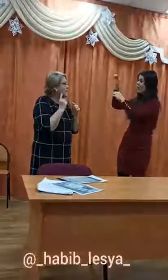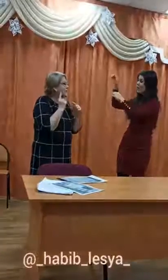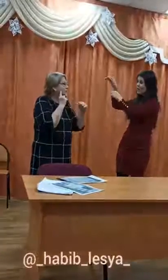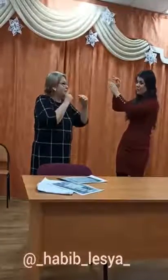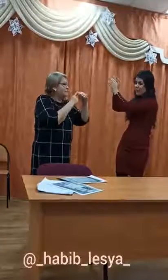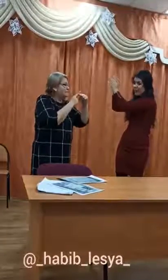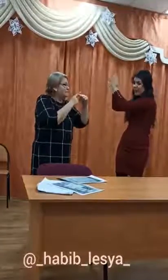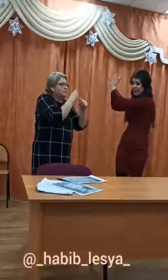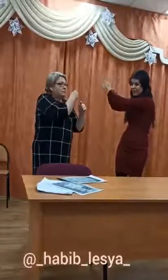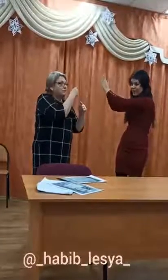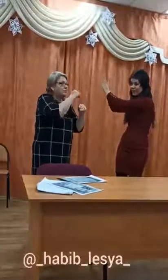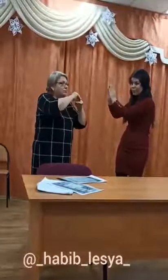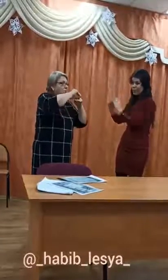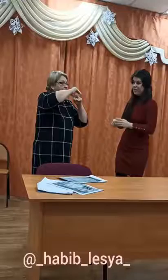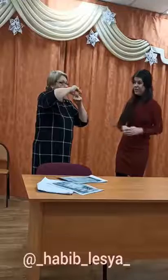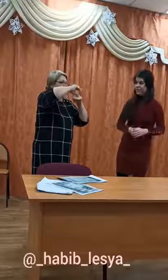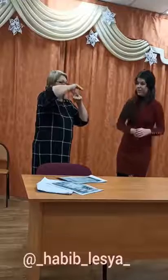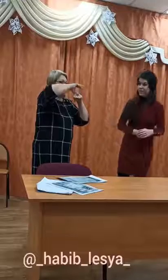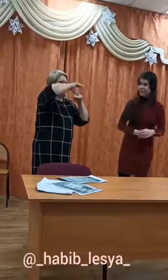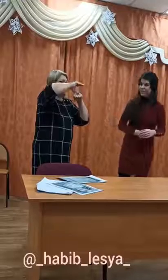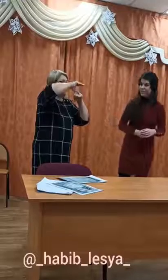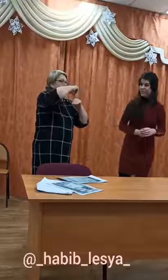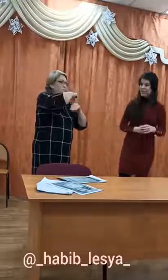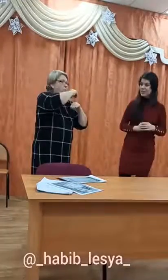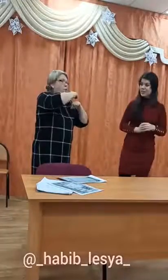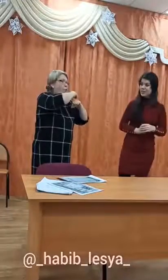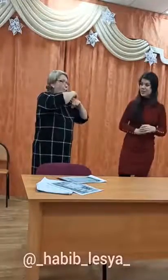там копится, то есть там.